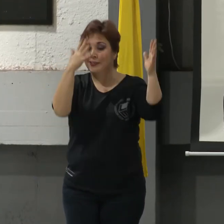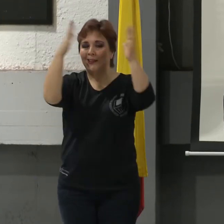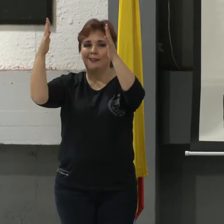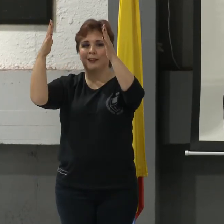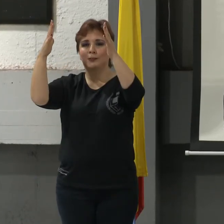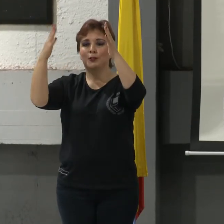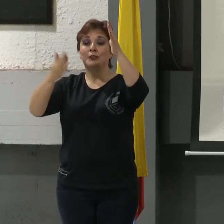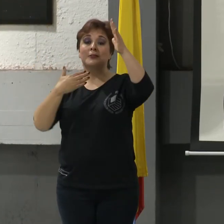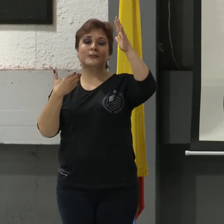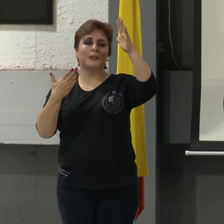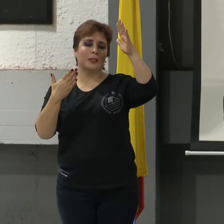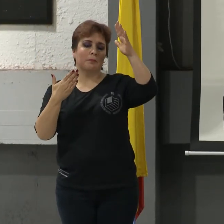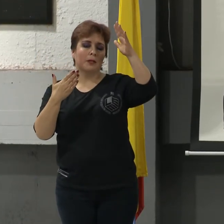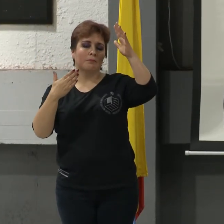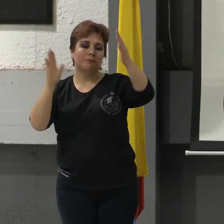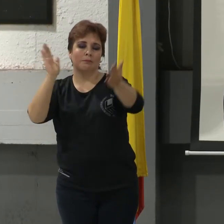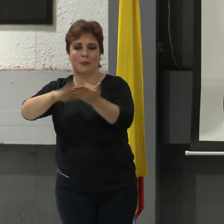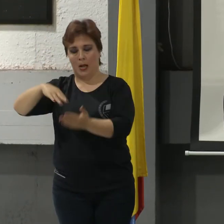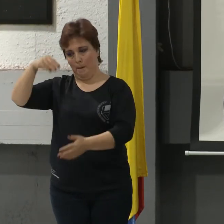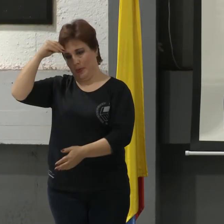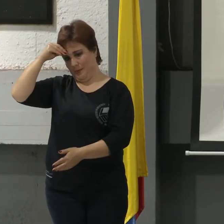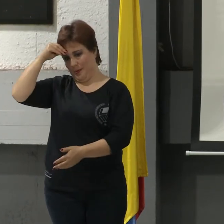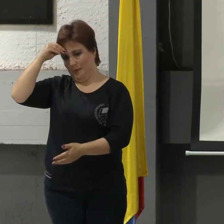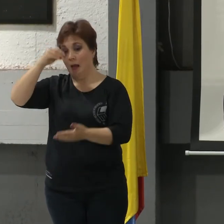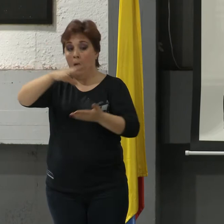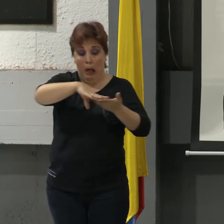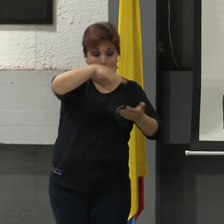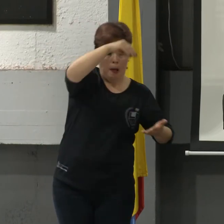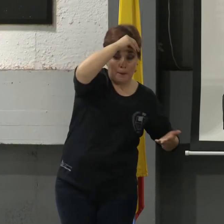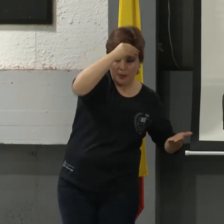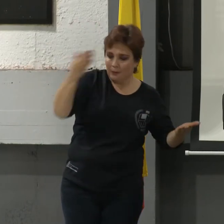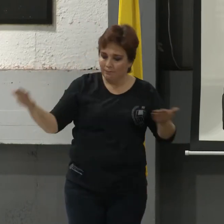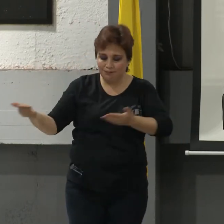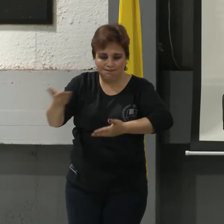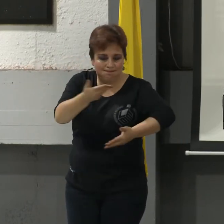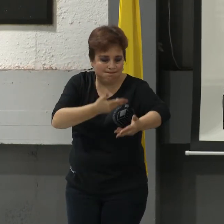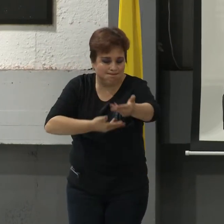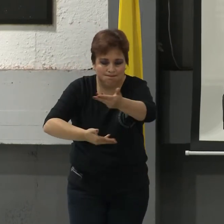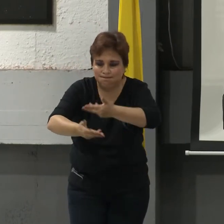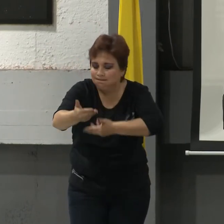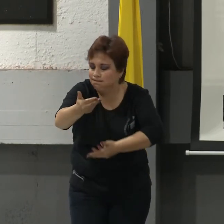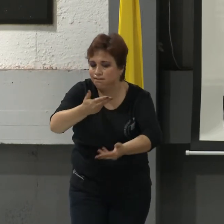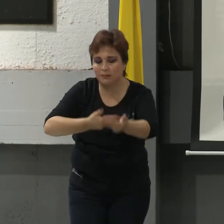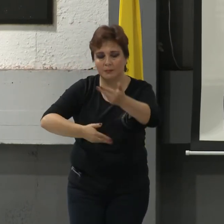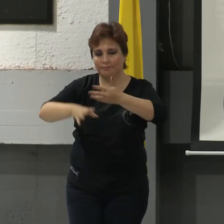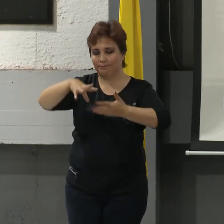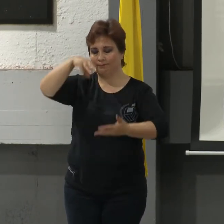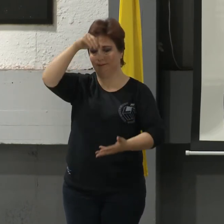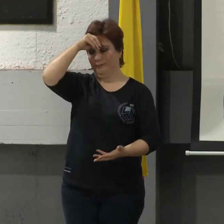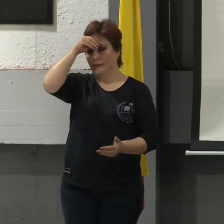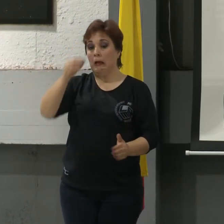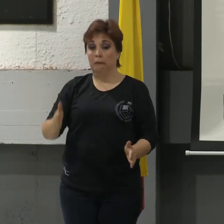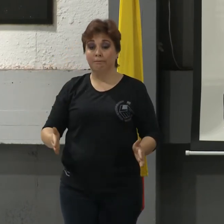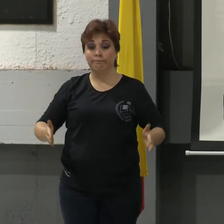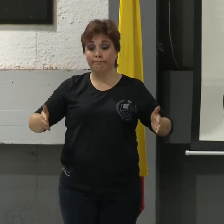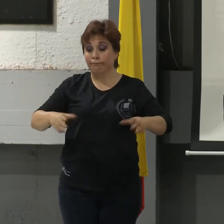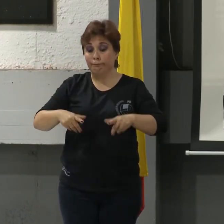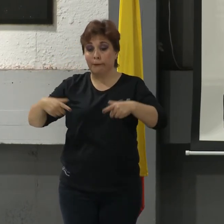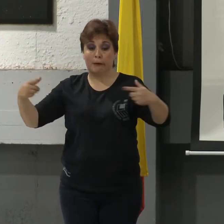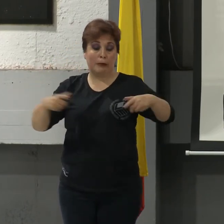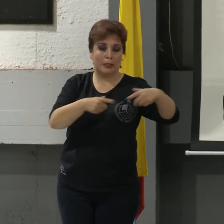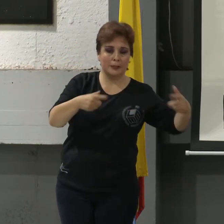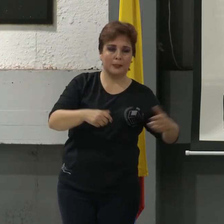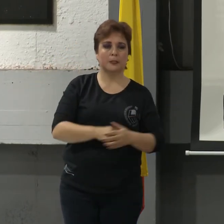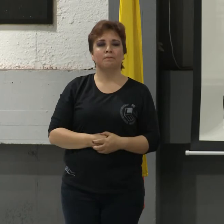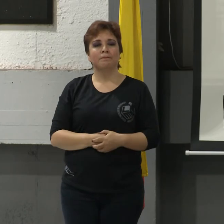para aprender unos de otros y seguir creciendo a nuestros profesores del colegio a nuestros chicos creo que venir aquí a